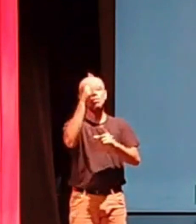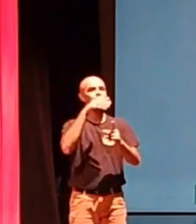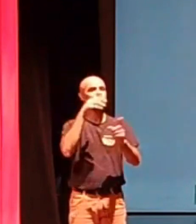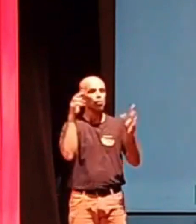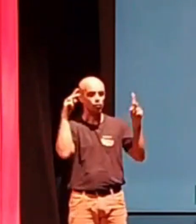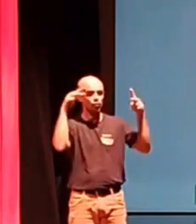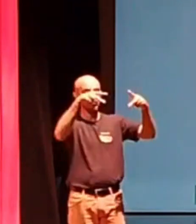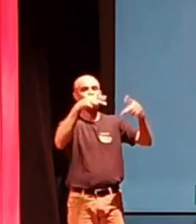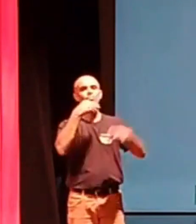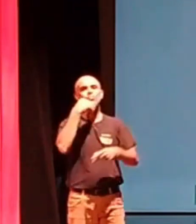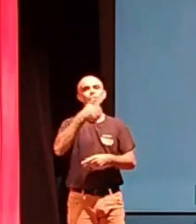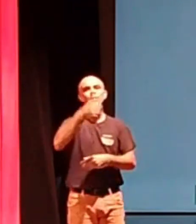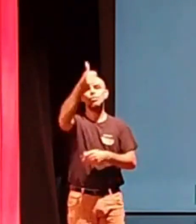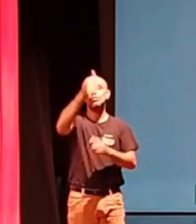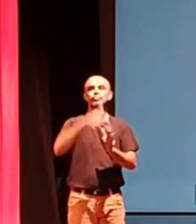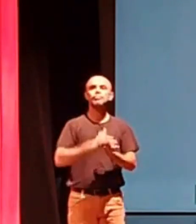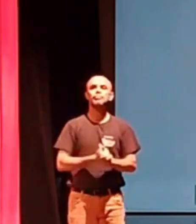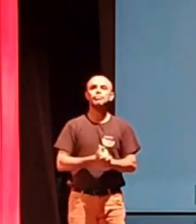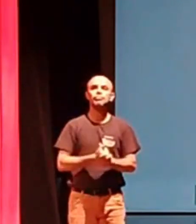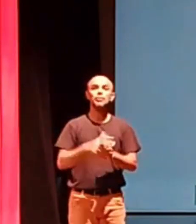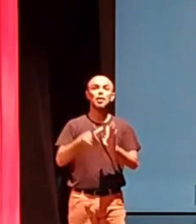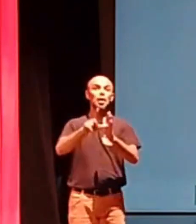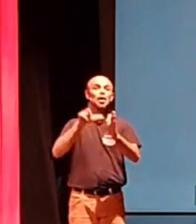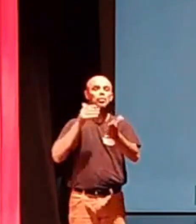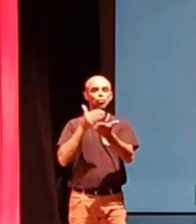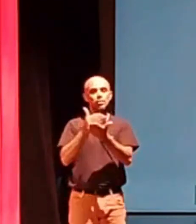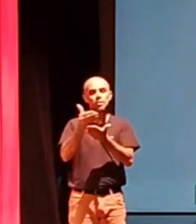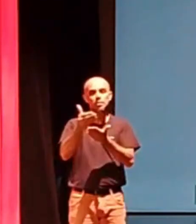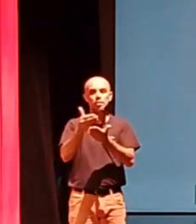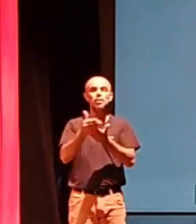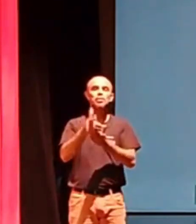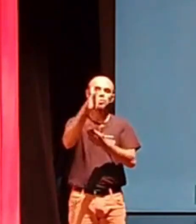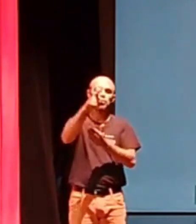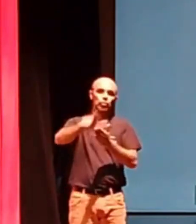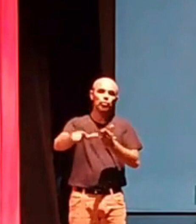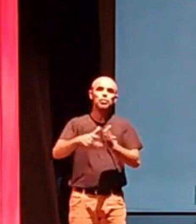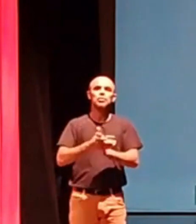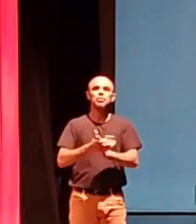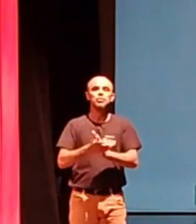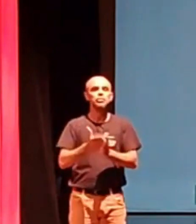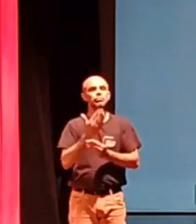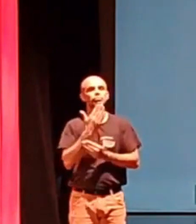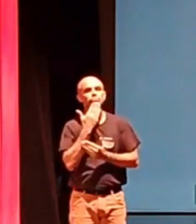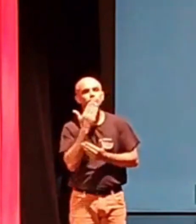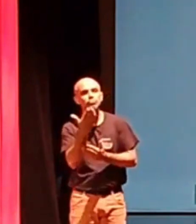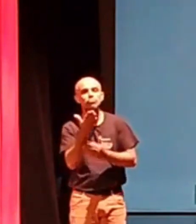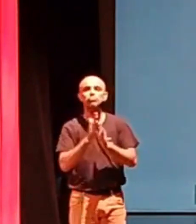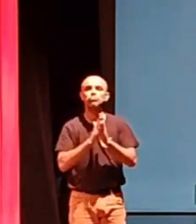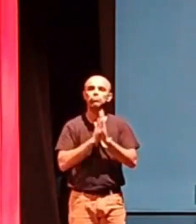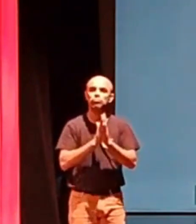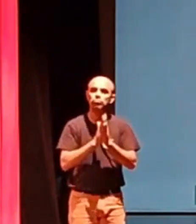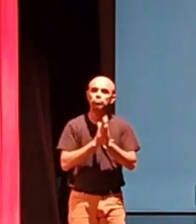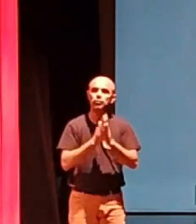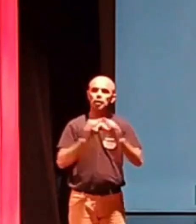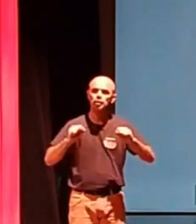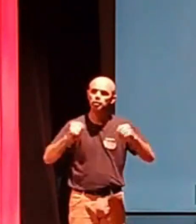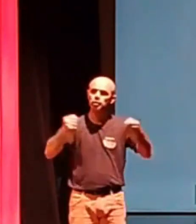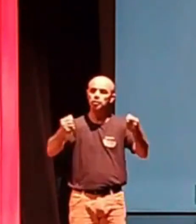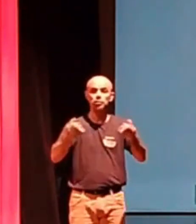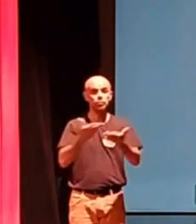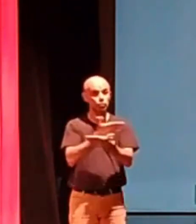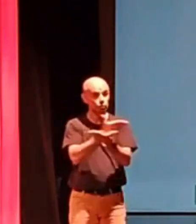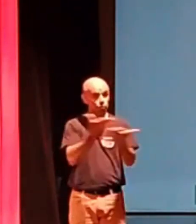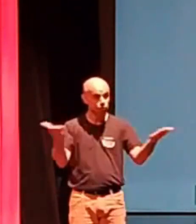pessoal até lá. Antes das nossas atividades, vai aqui mais uma vez um pedido de engajamento de todos